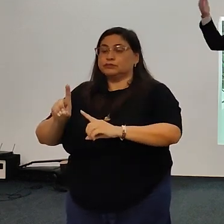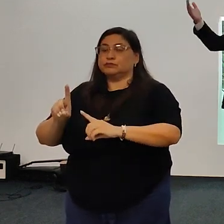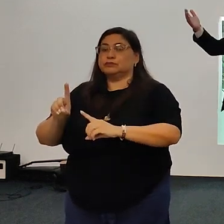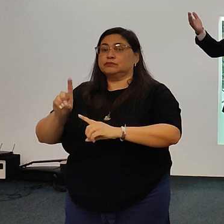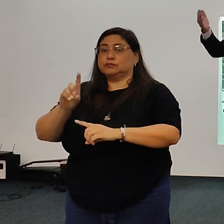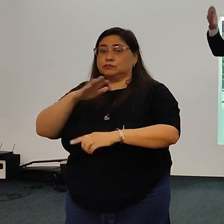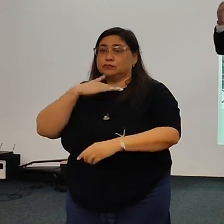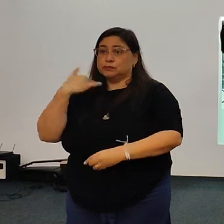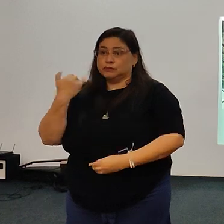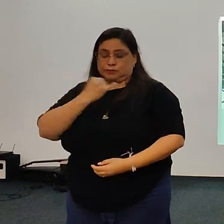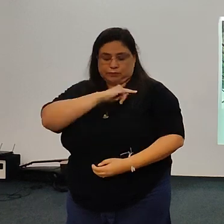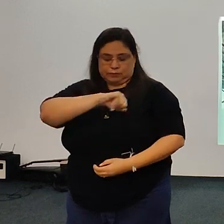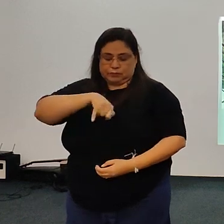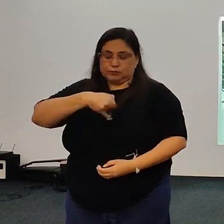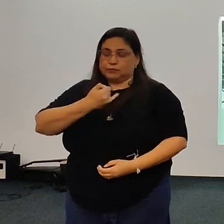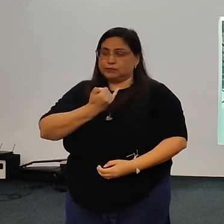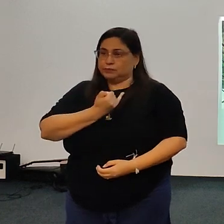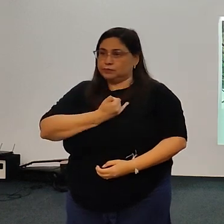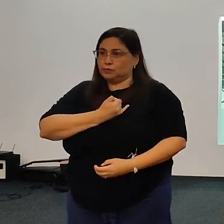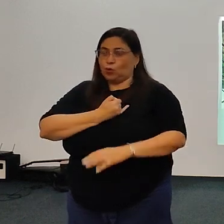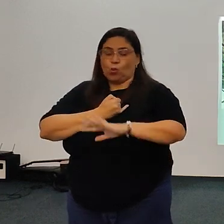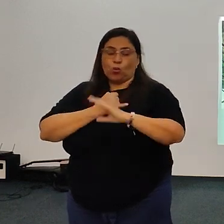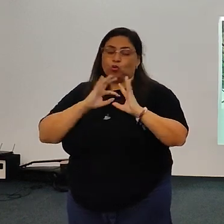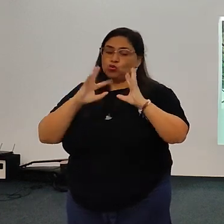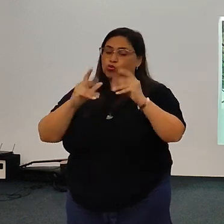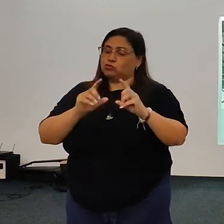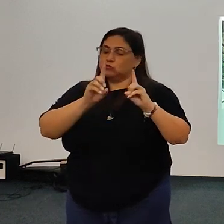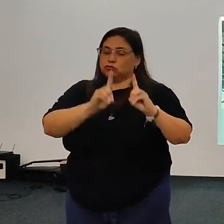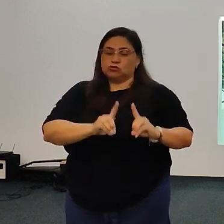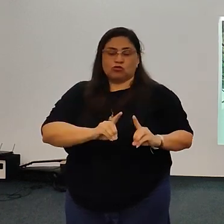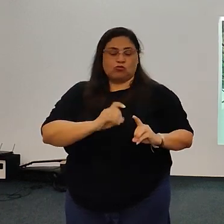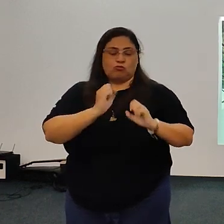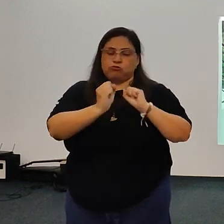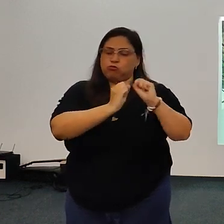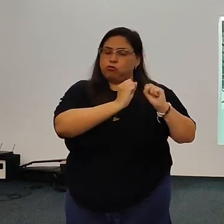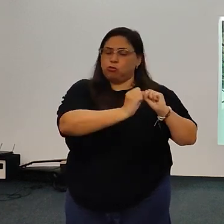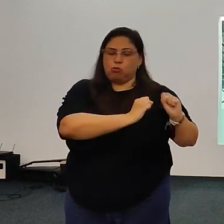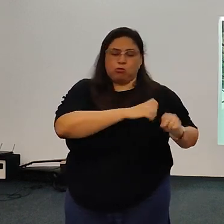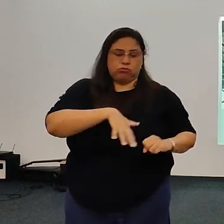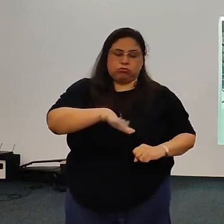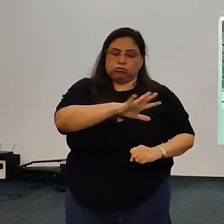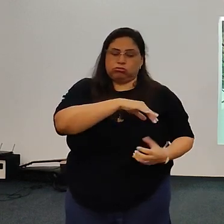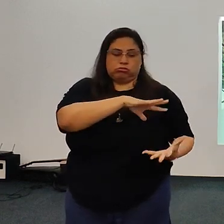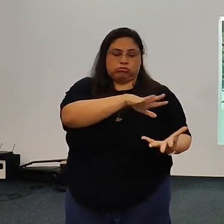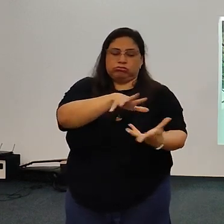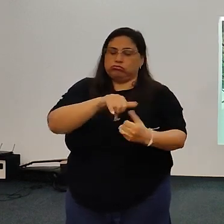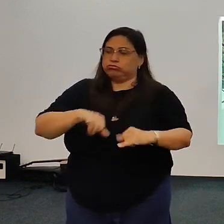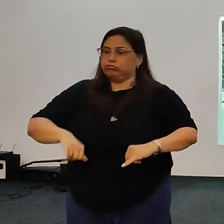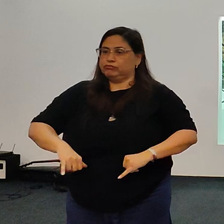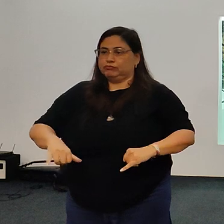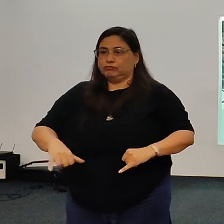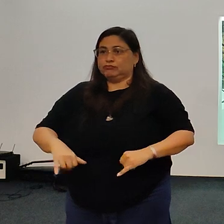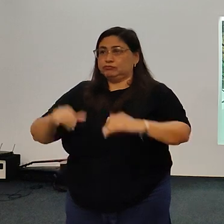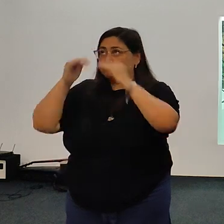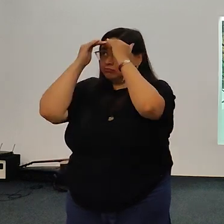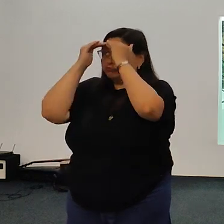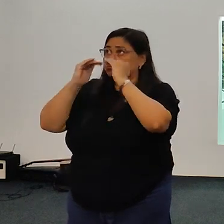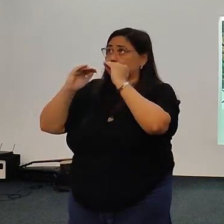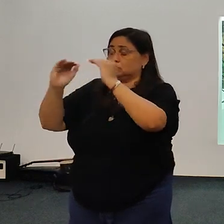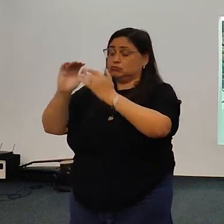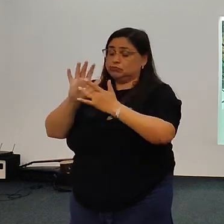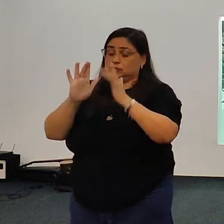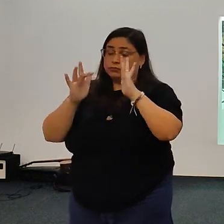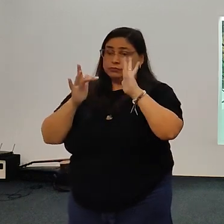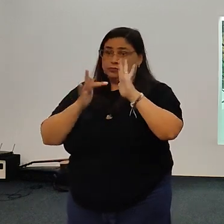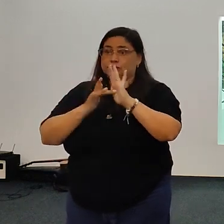de idade avançada foi João, todos os outros foram mortos ao redor do mundo, cumprindo a missão que Jesus tinha dado